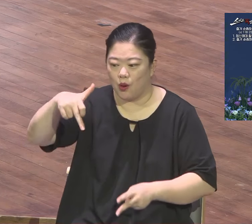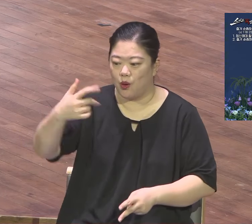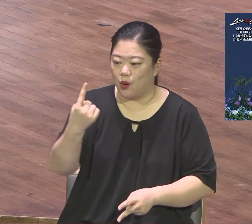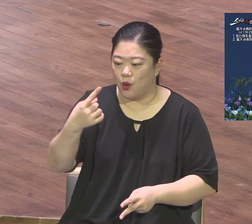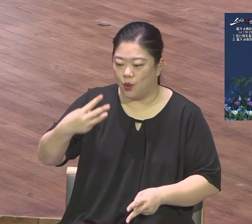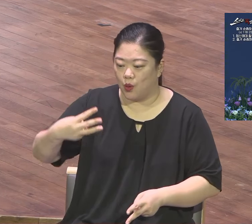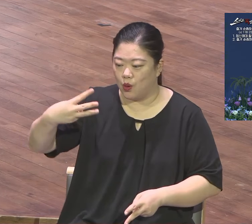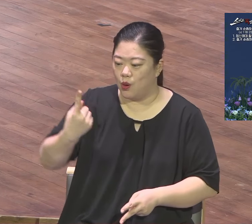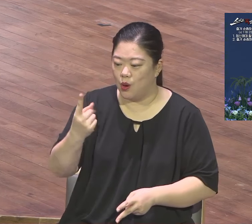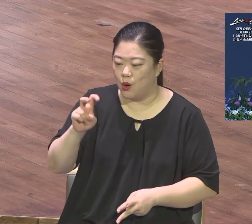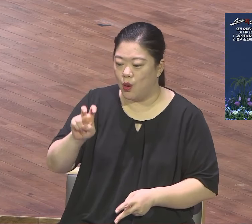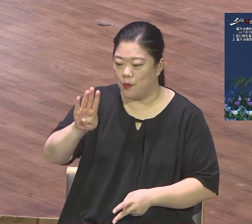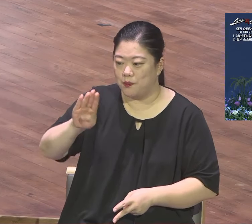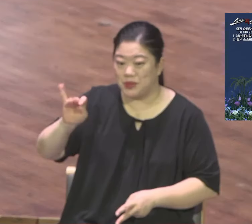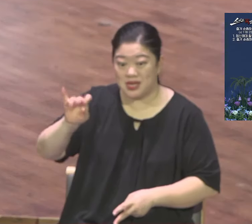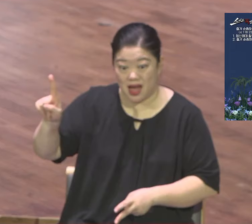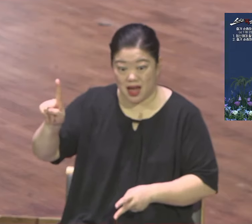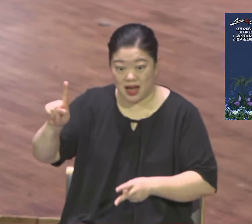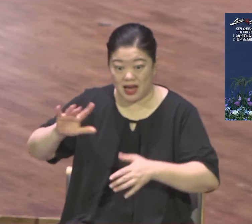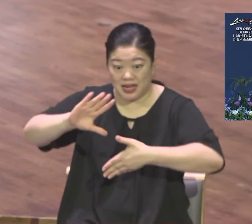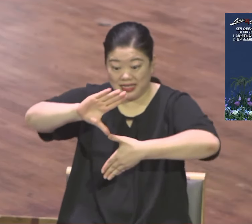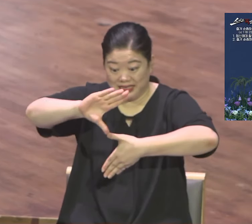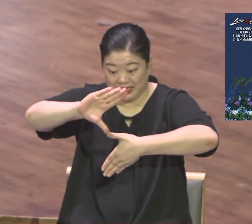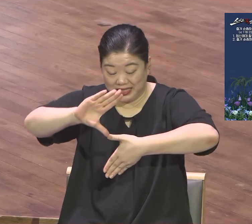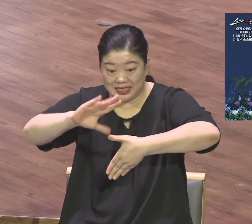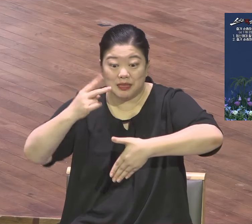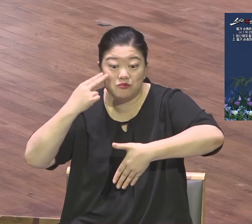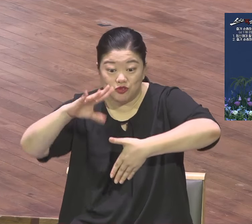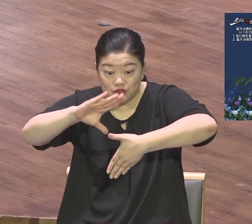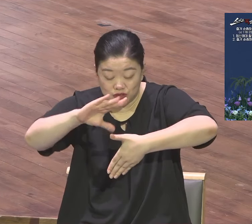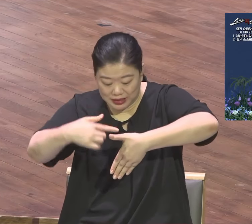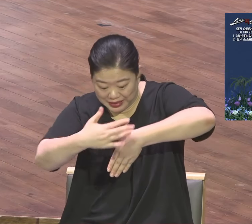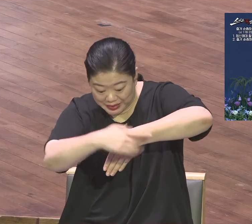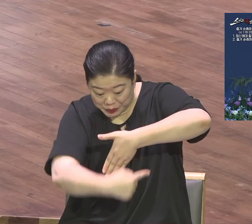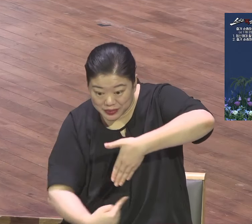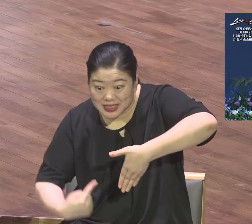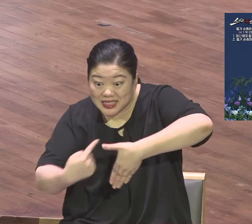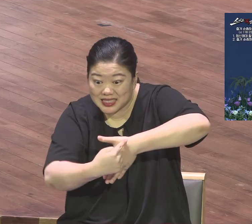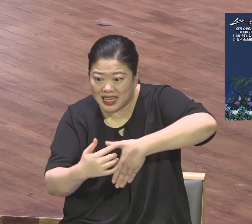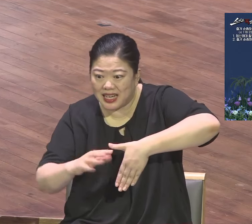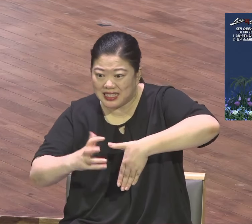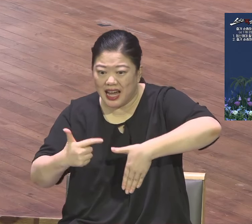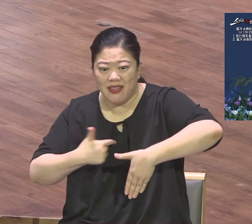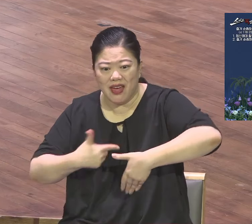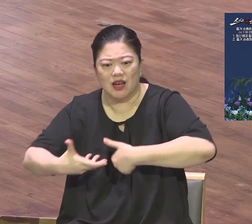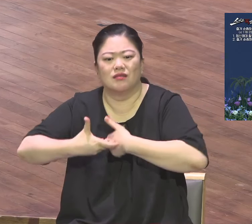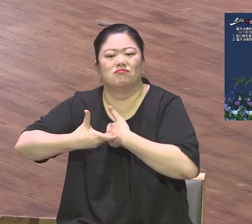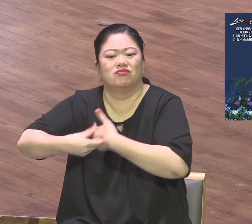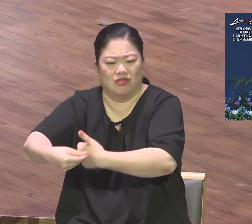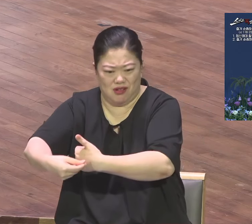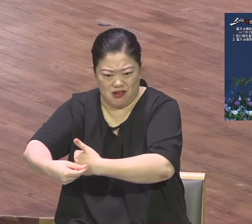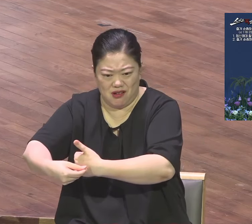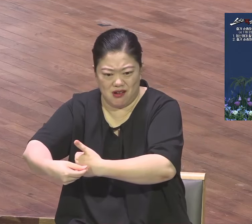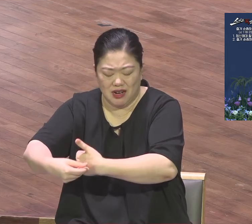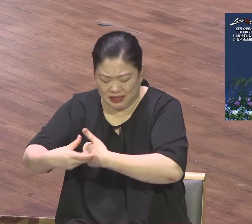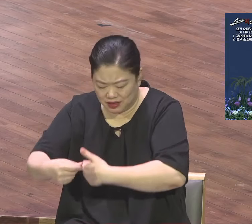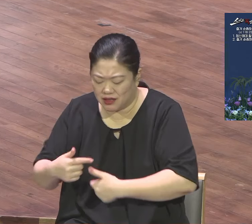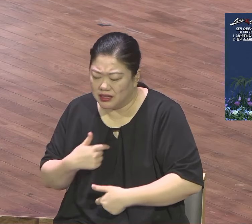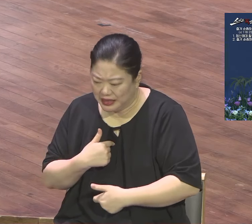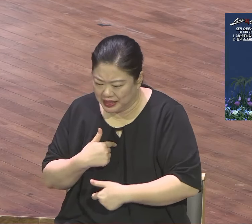선교사님이 또 뭐 몇만 명 모일 때 야, 많이 모이지 말고 만 명만이라, 만 명만